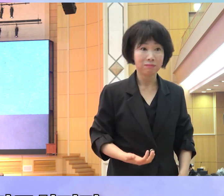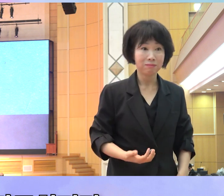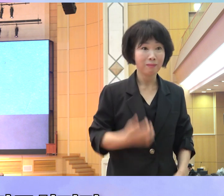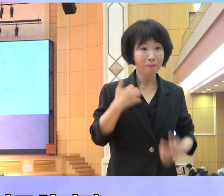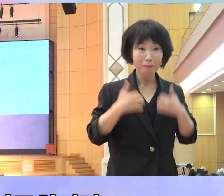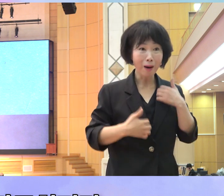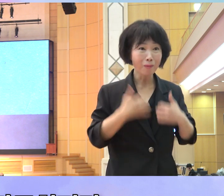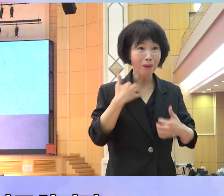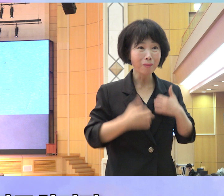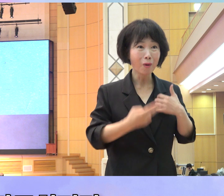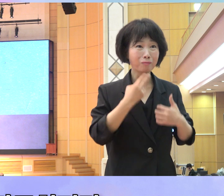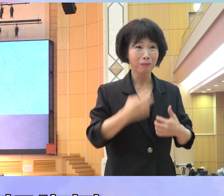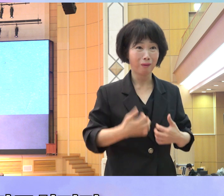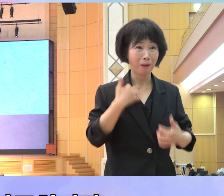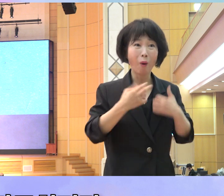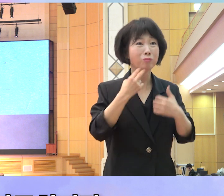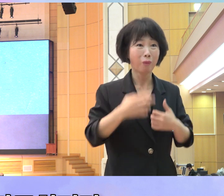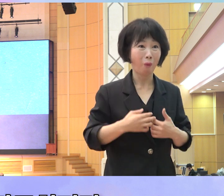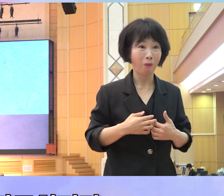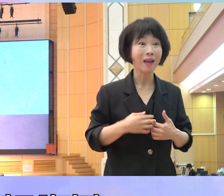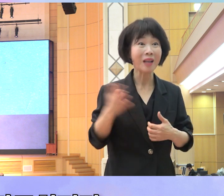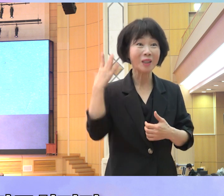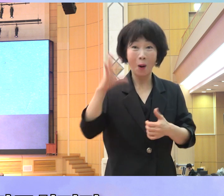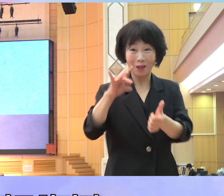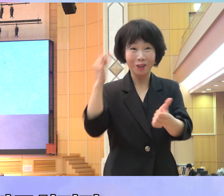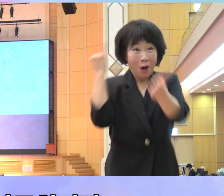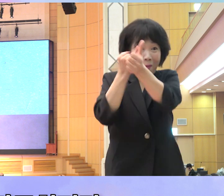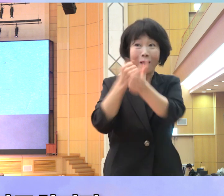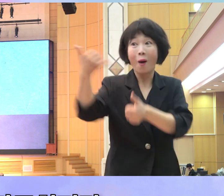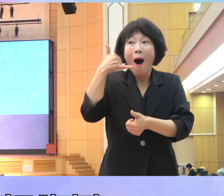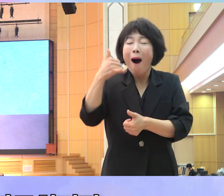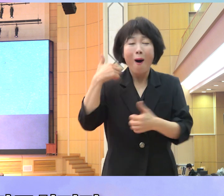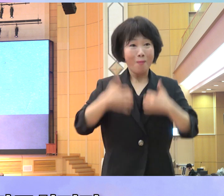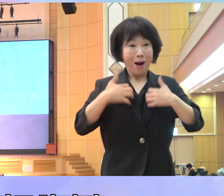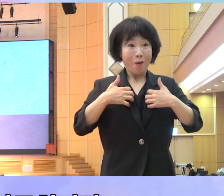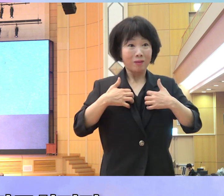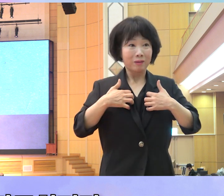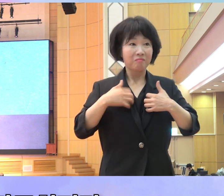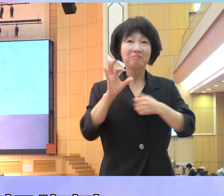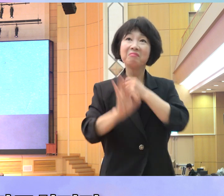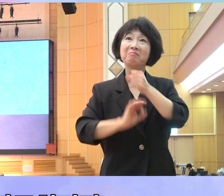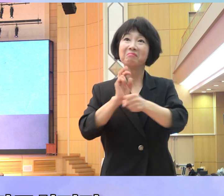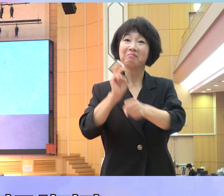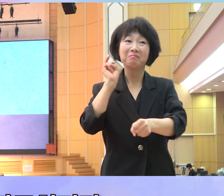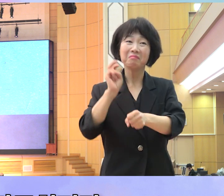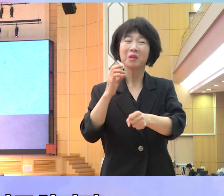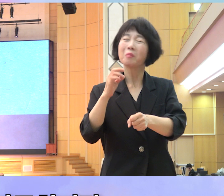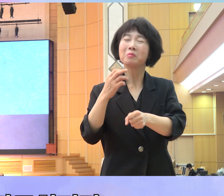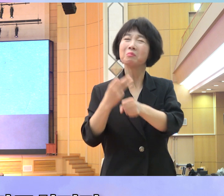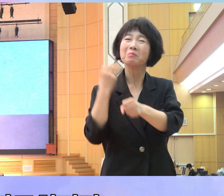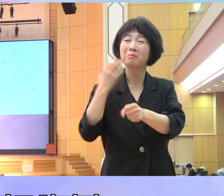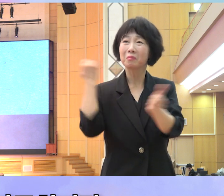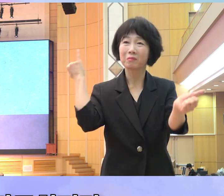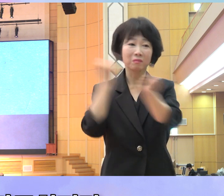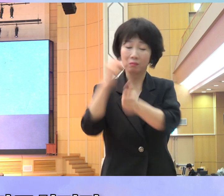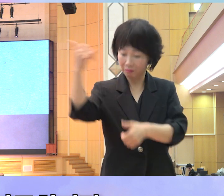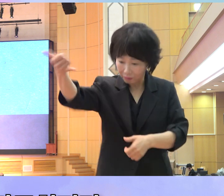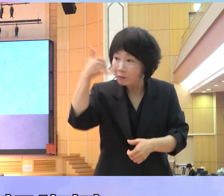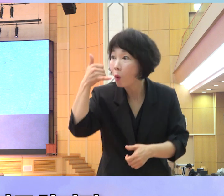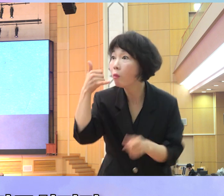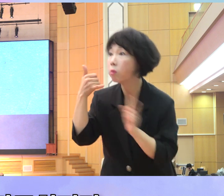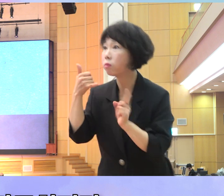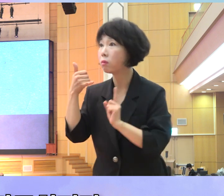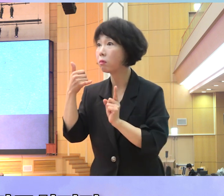아침에 하면 어떻고, 밤에 하면 어떻습니까? 전화를 하든 통화를 하든 제가 밖에 있으면, 그렇잖아요? 그런데